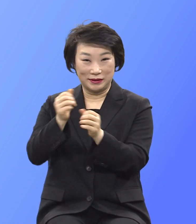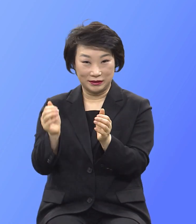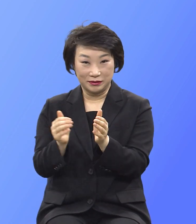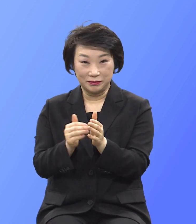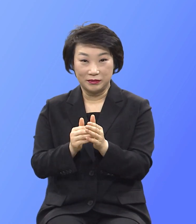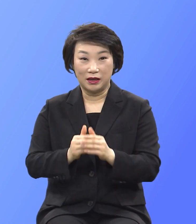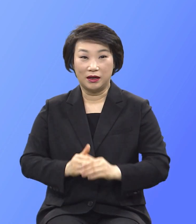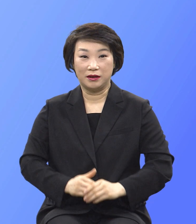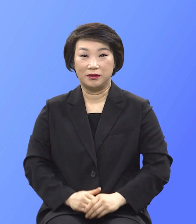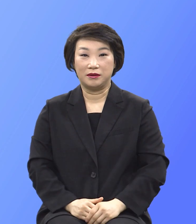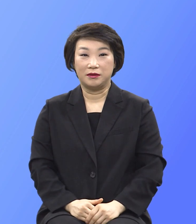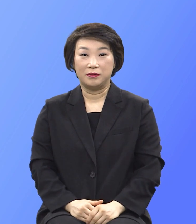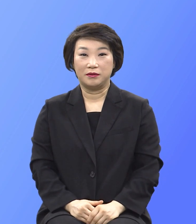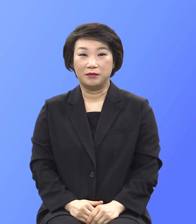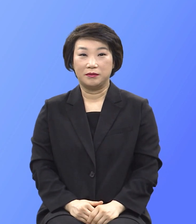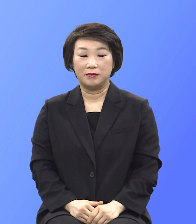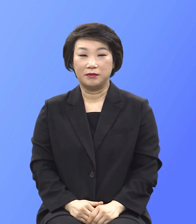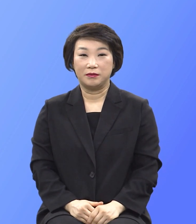창조하셨습니다.